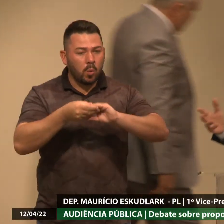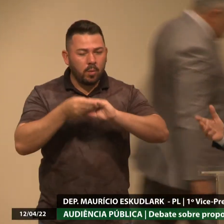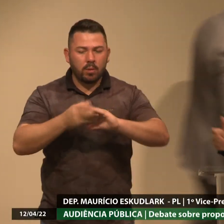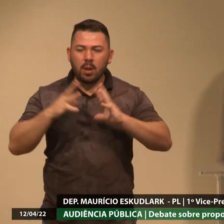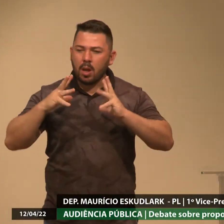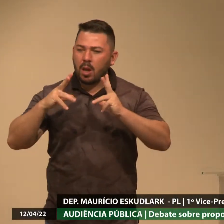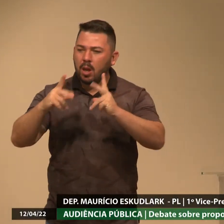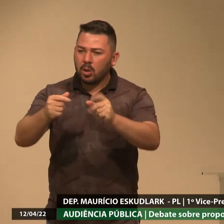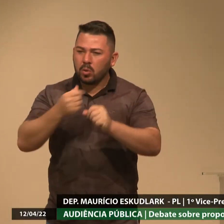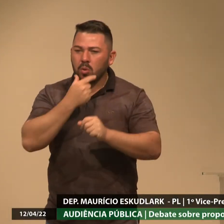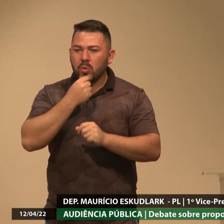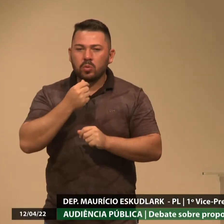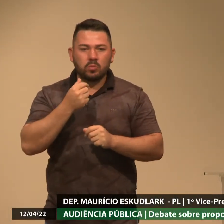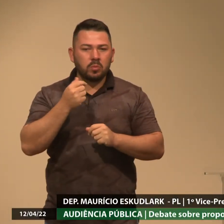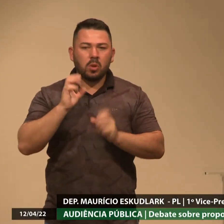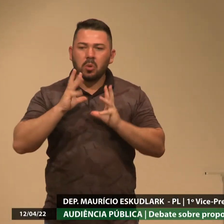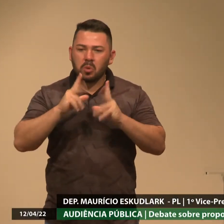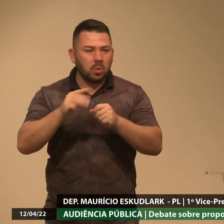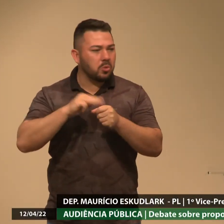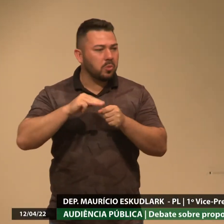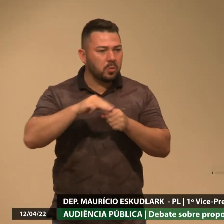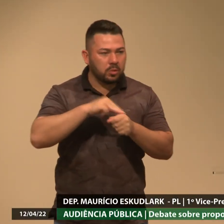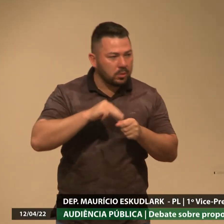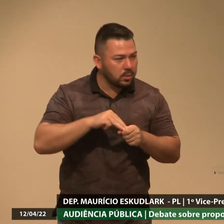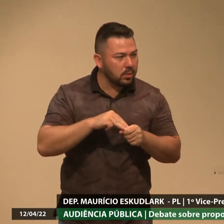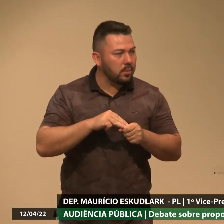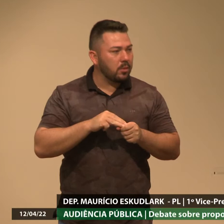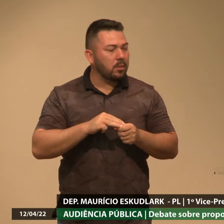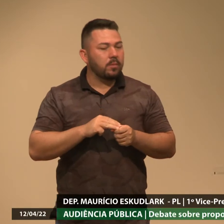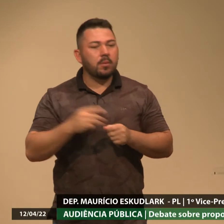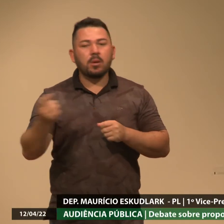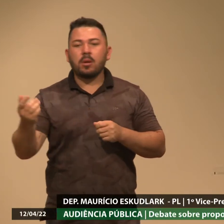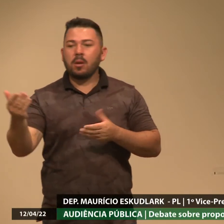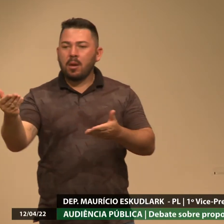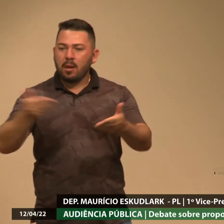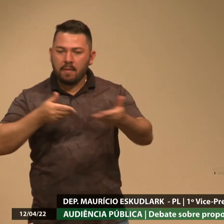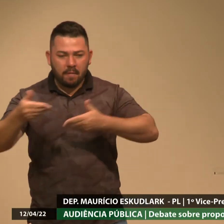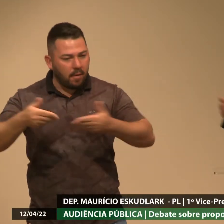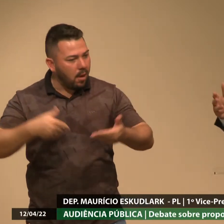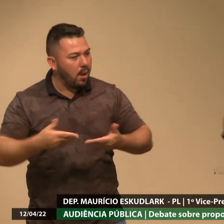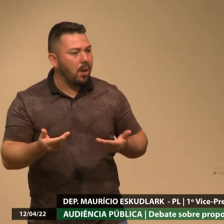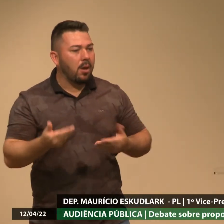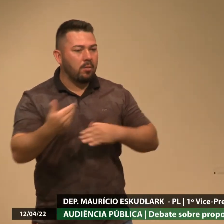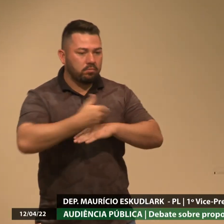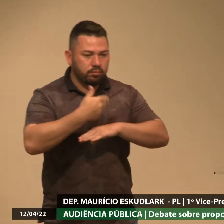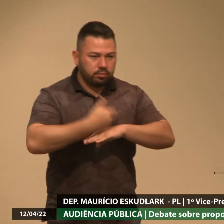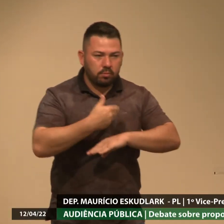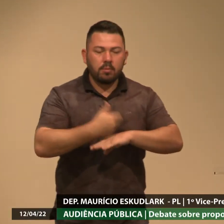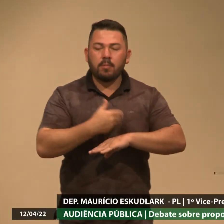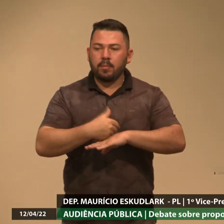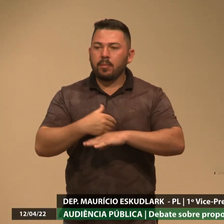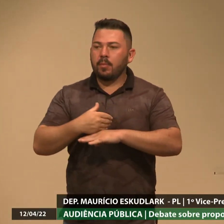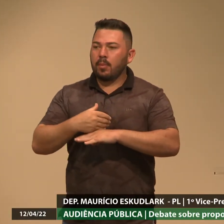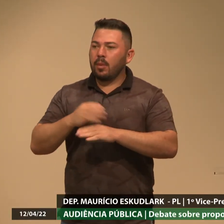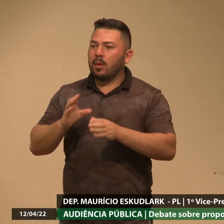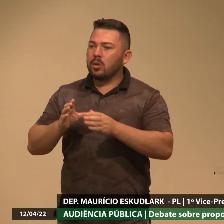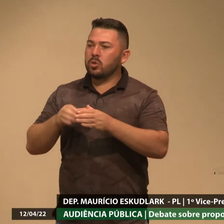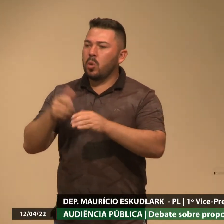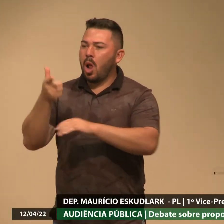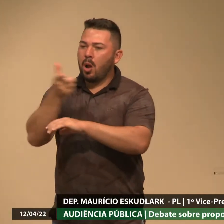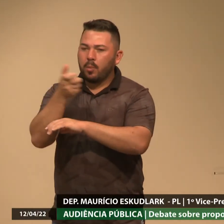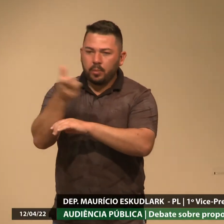senhores de todos os municípios é que vieram que participar esses clubes de